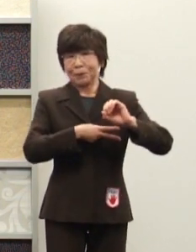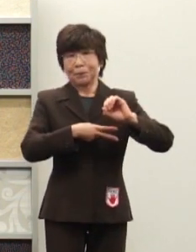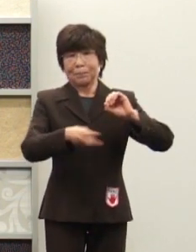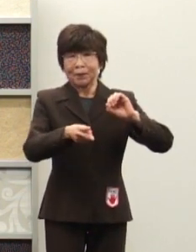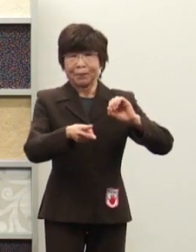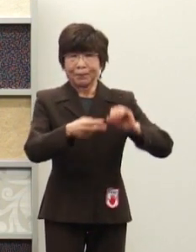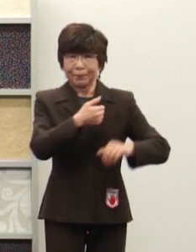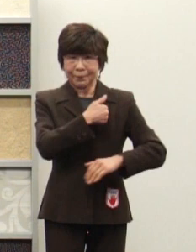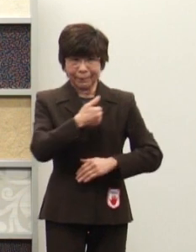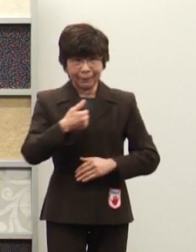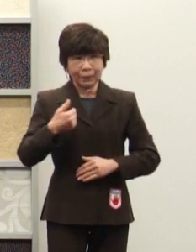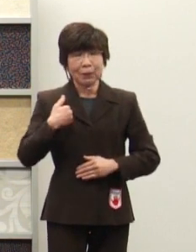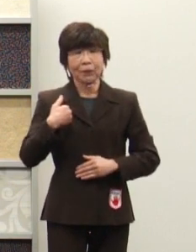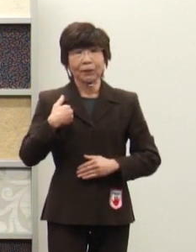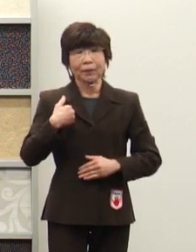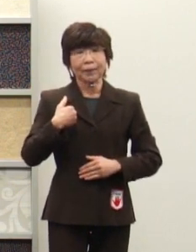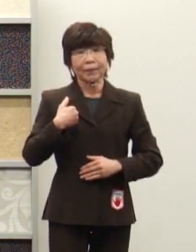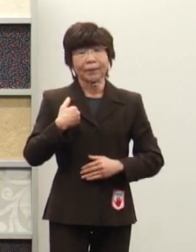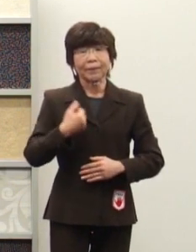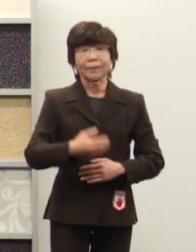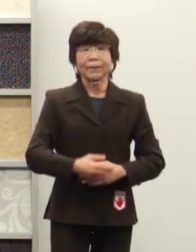して、